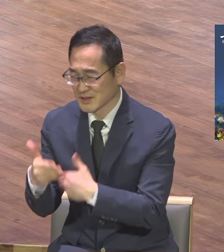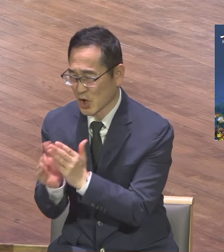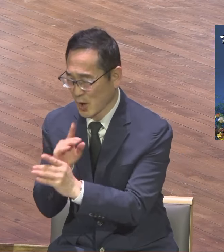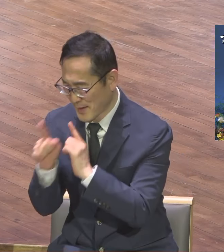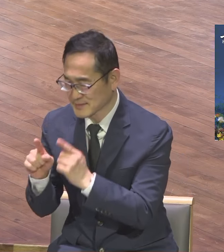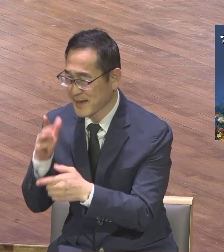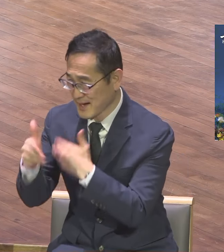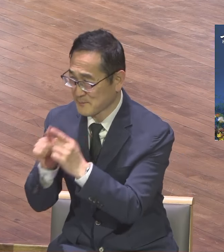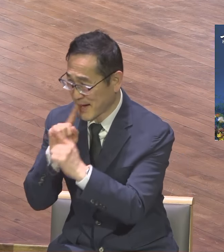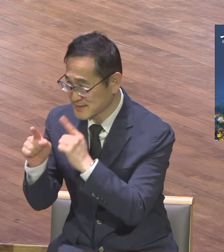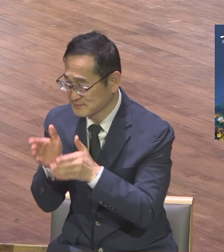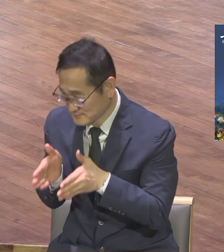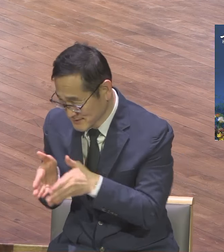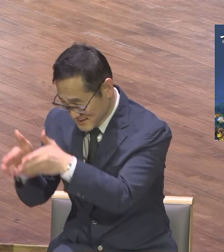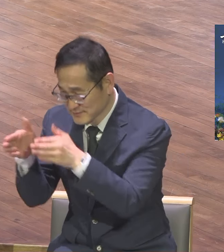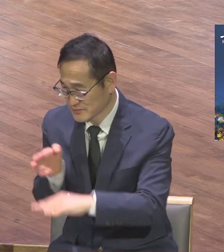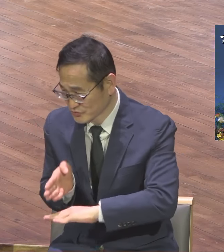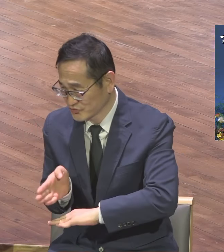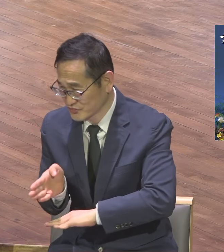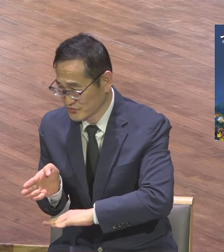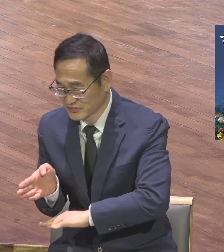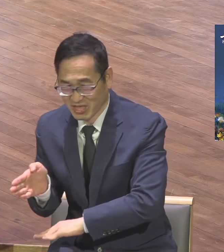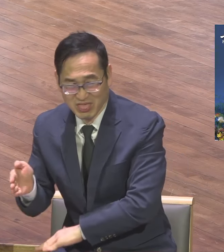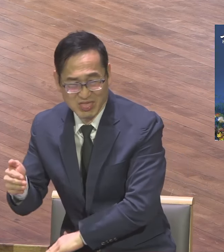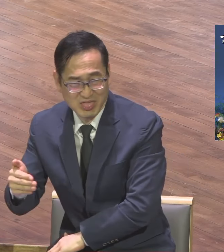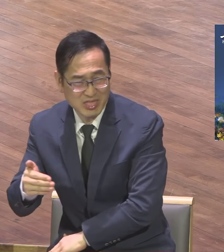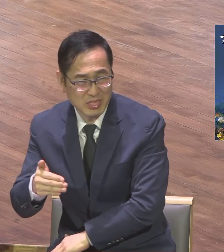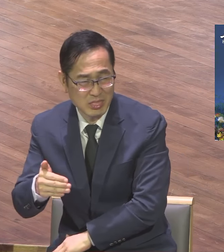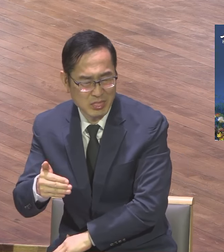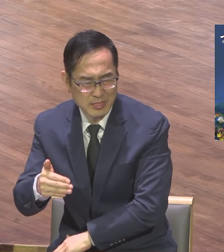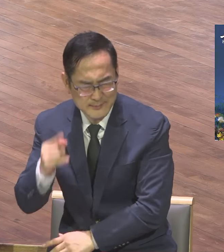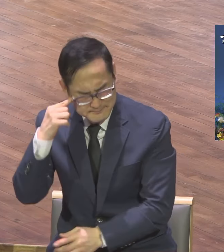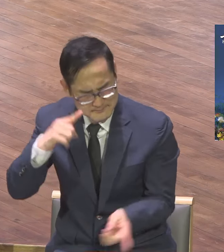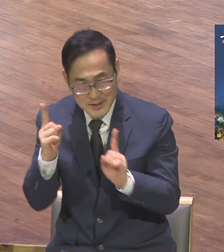합니다. 성경이 뭐라고 말하냐? 성경대로,